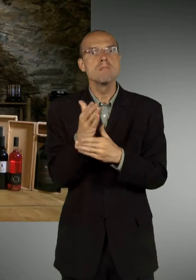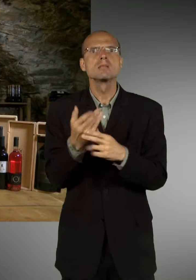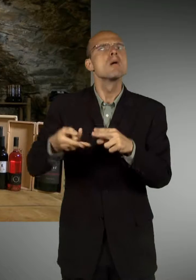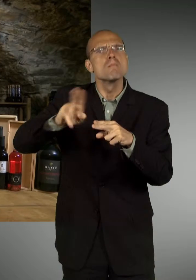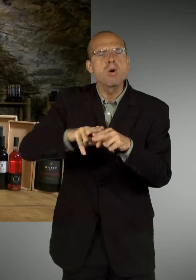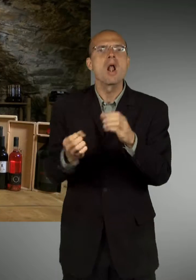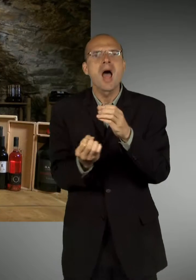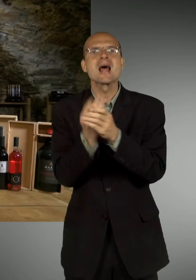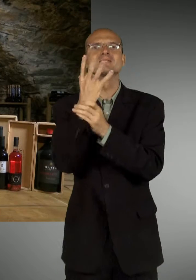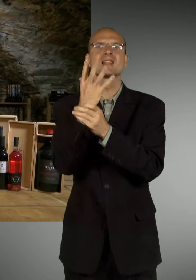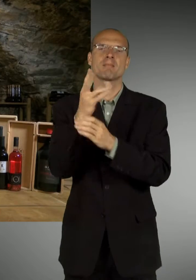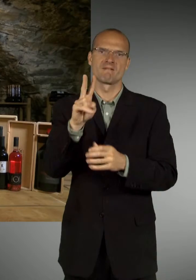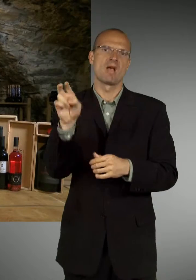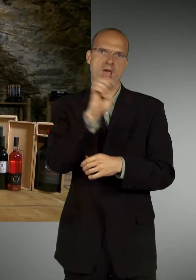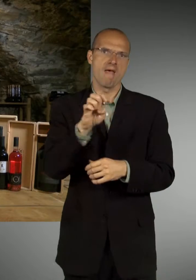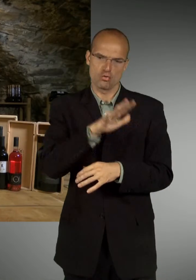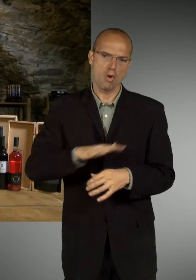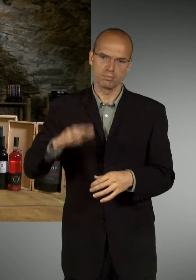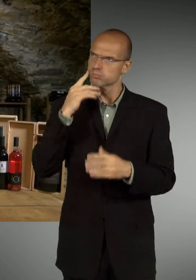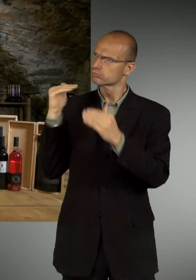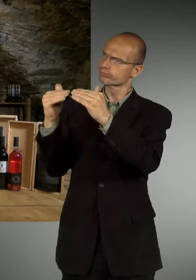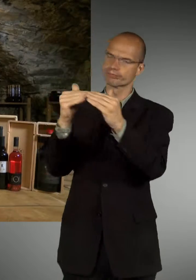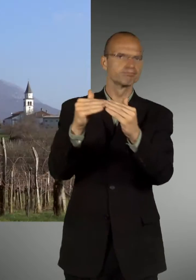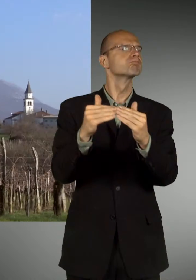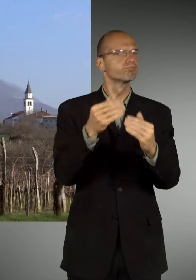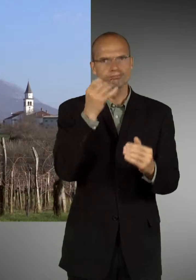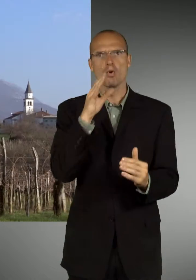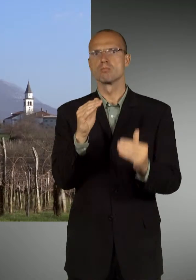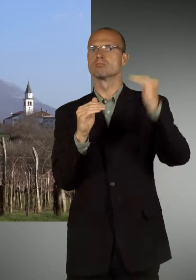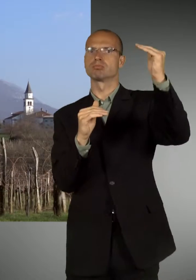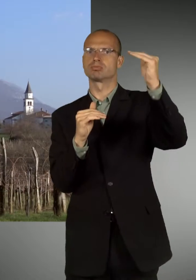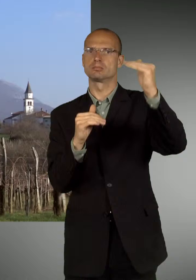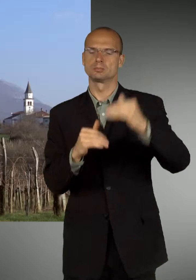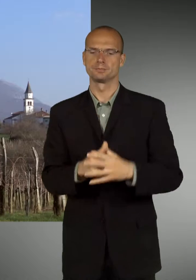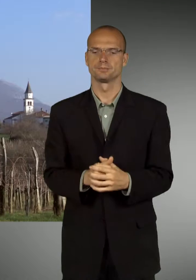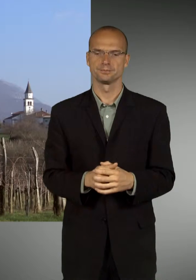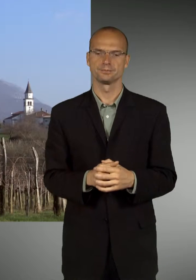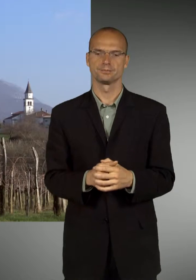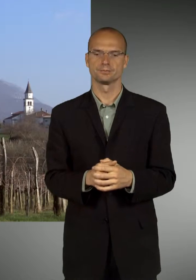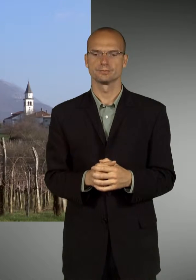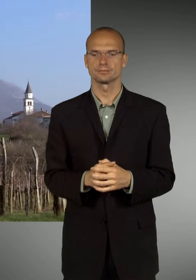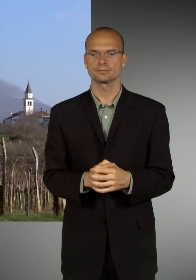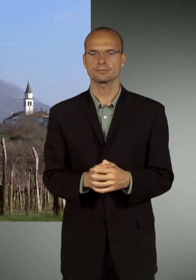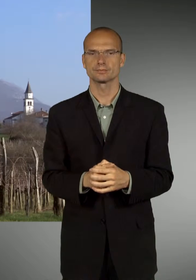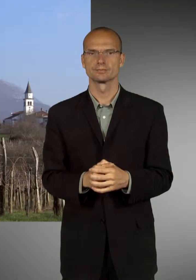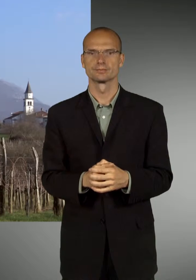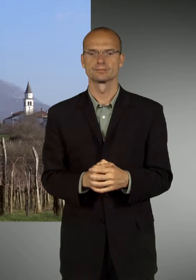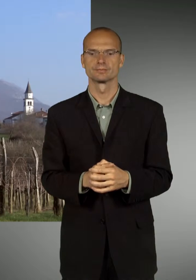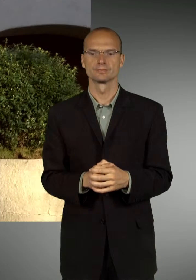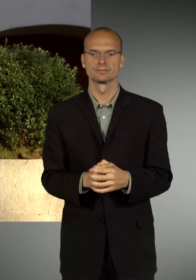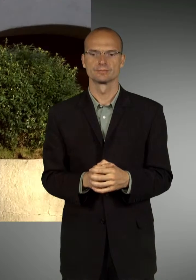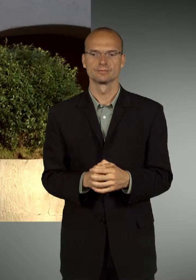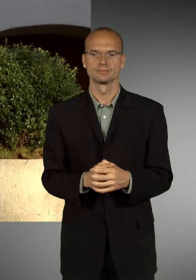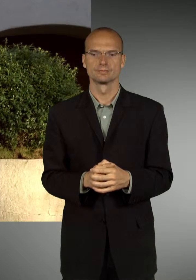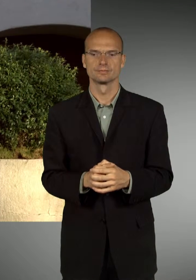viticoltore, e abbiamo dei bellissimi posti, la vedo